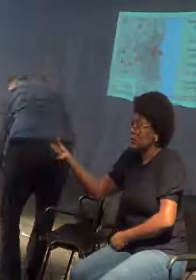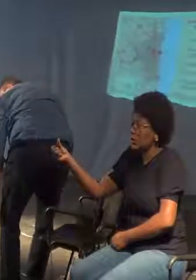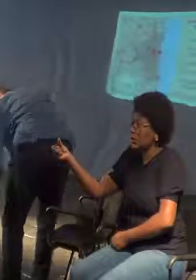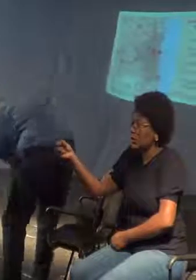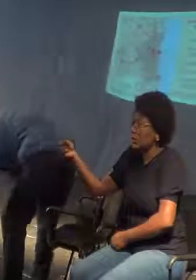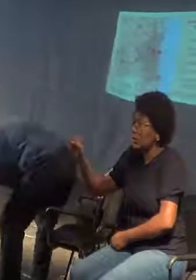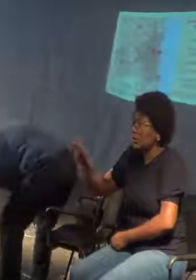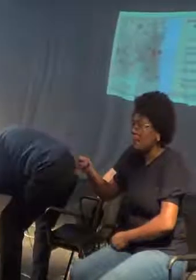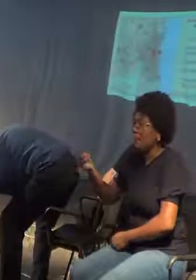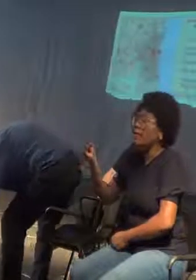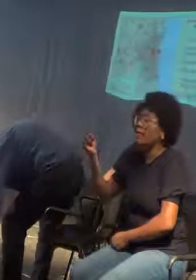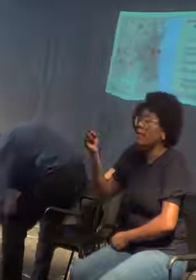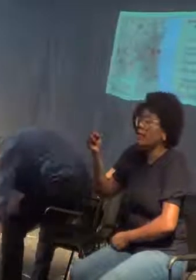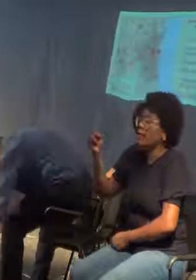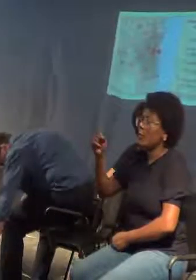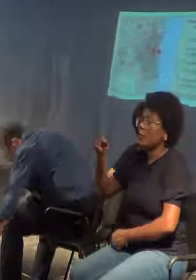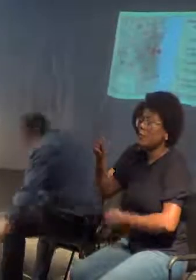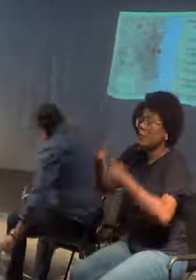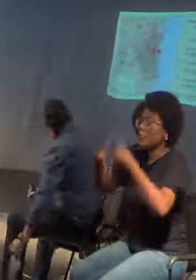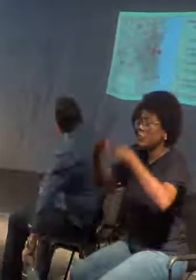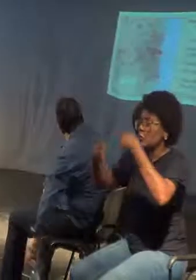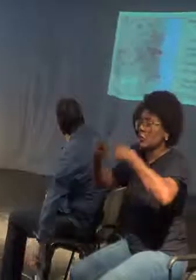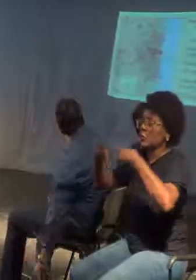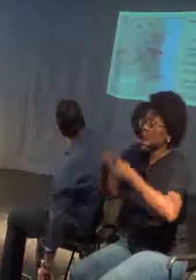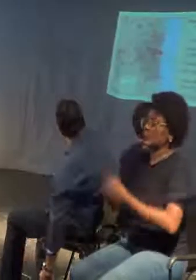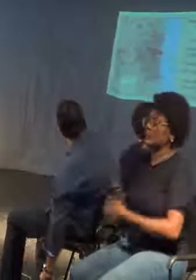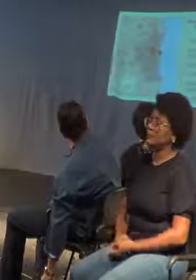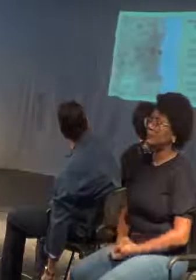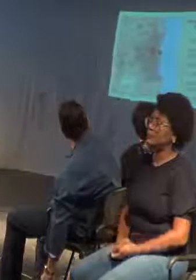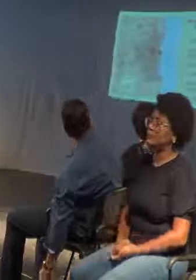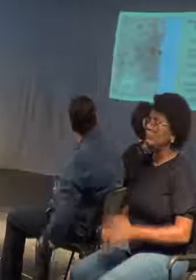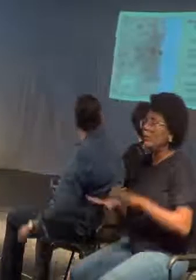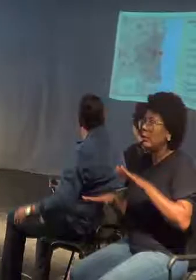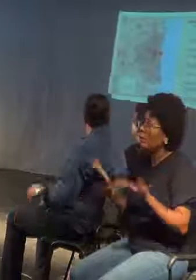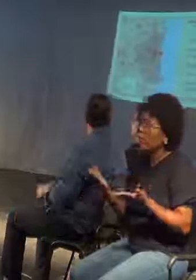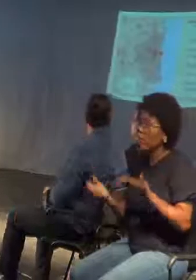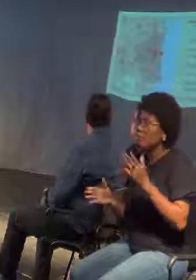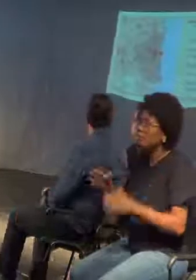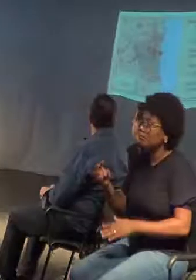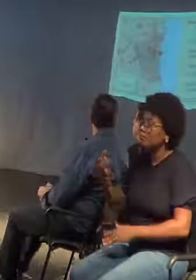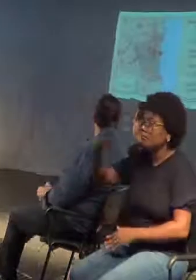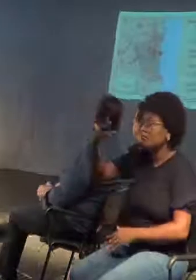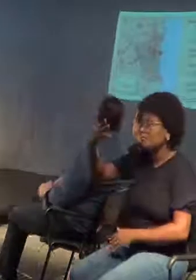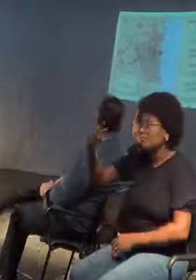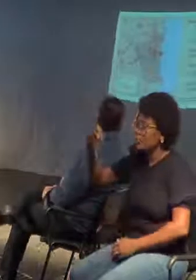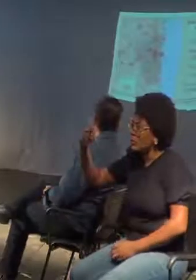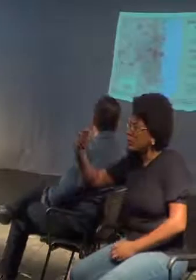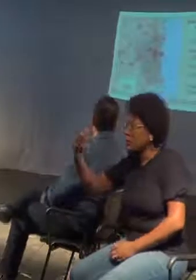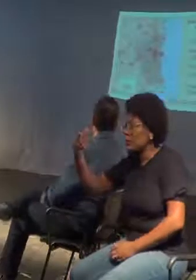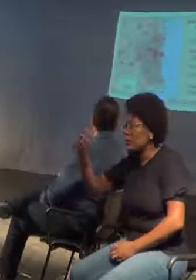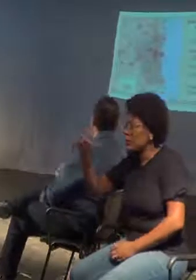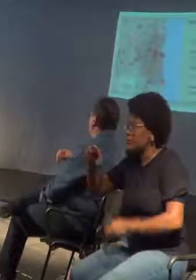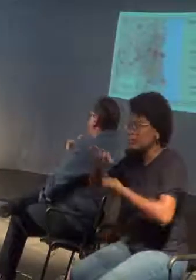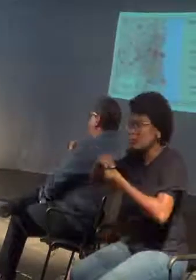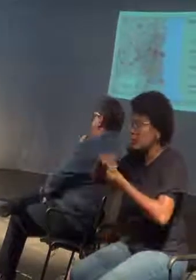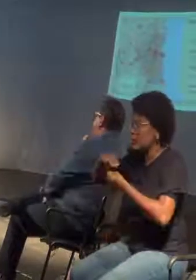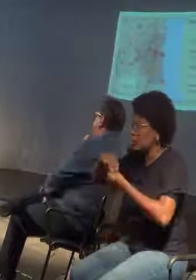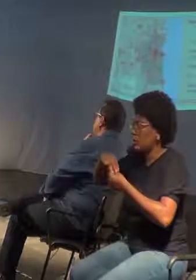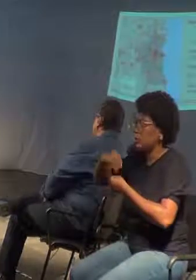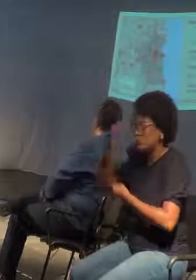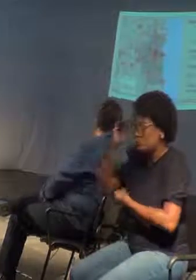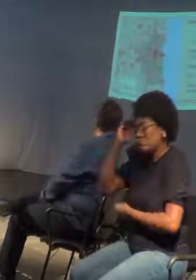671 na área urbana, quase 80% está na urbanização. Né? Então, esses 32 municípios que eles entendem, e a